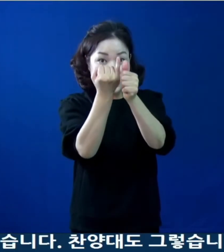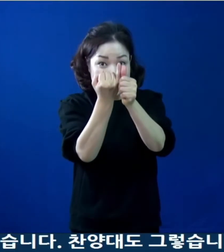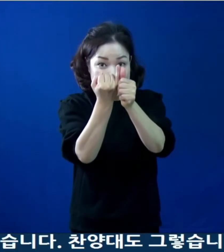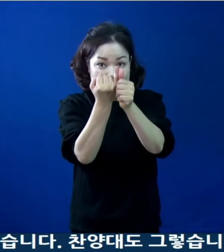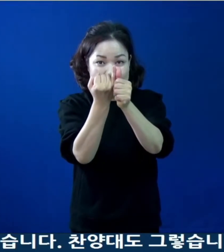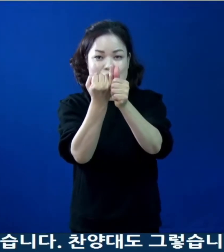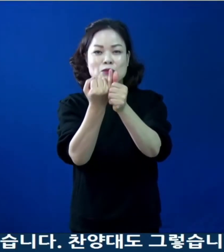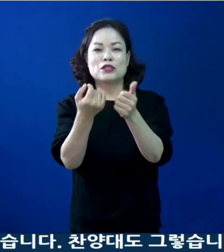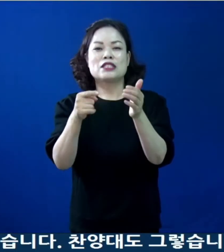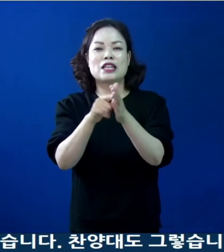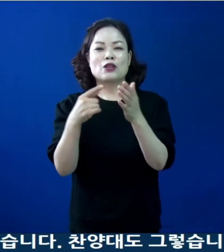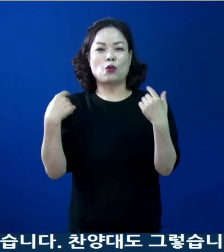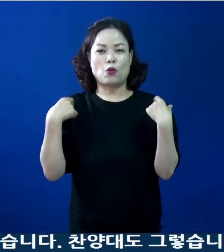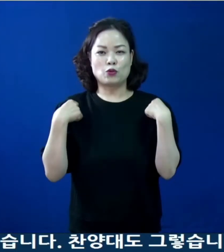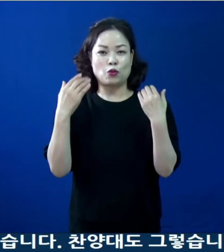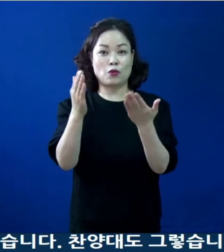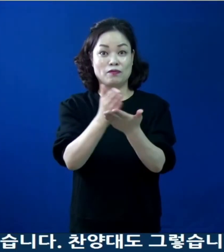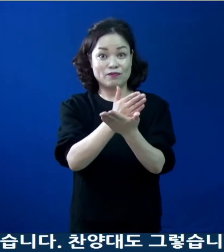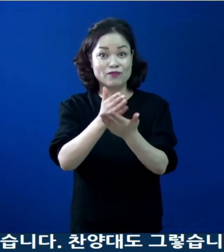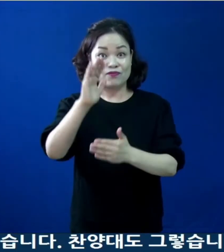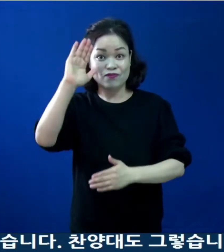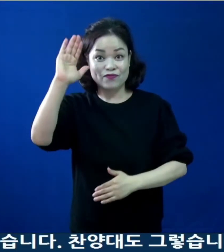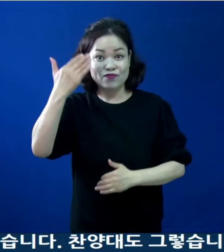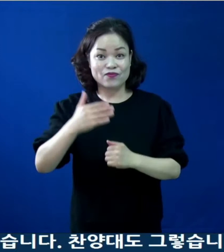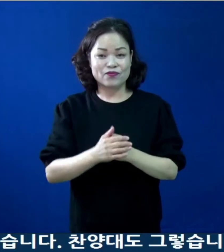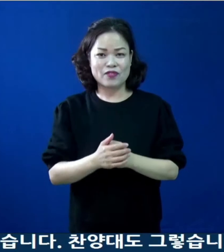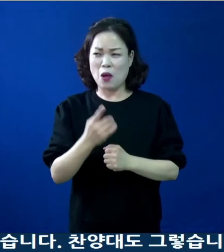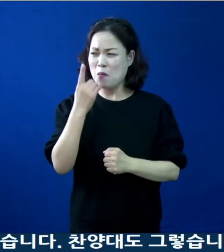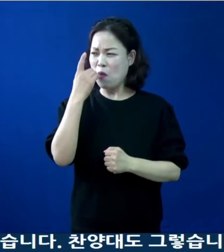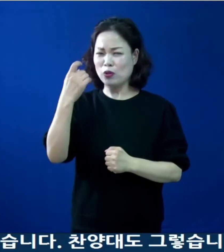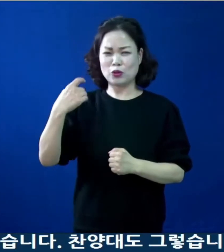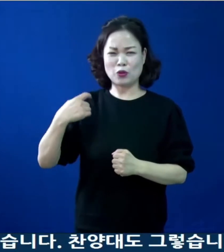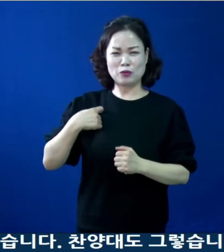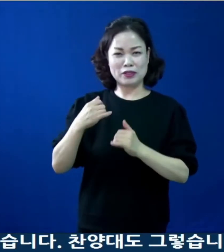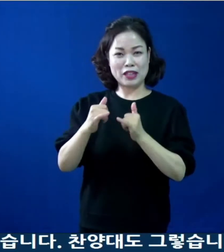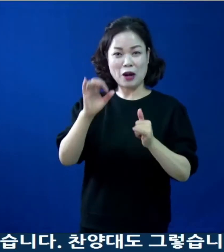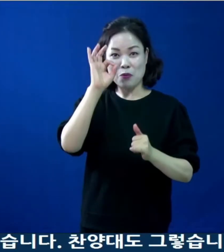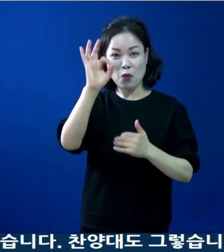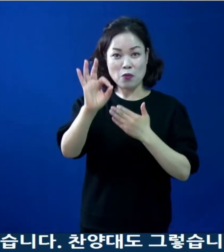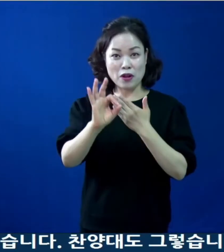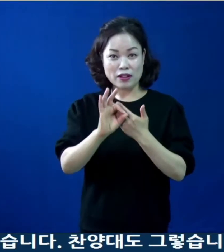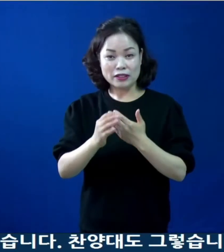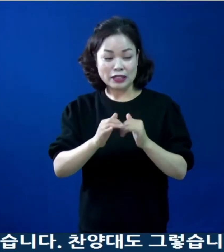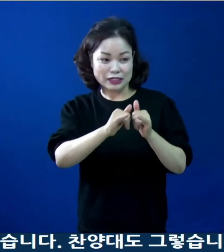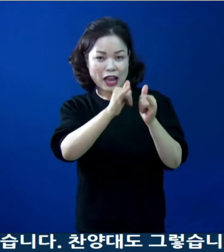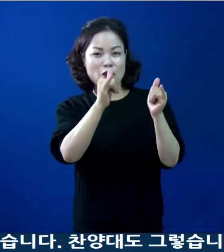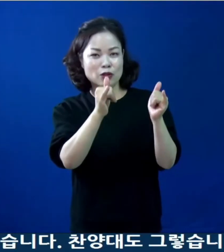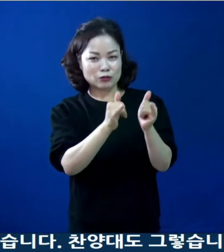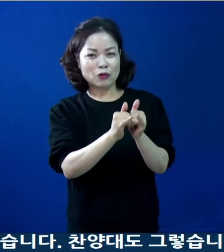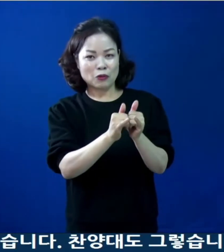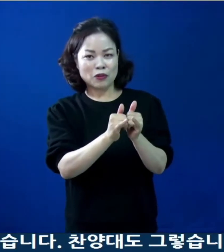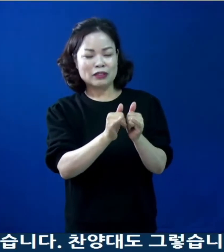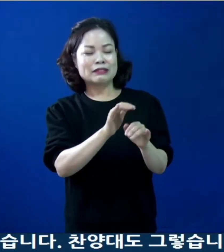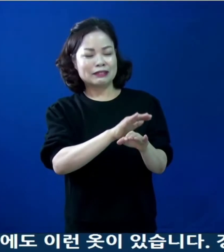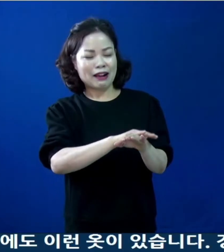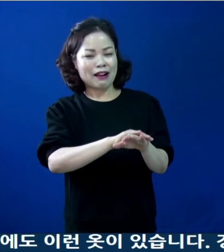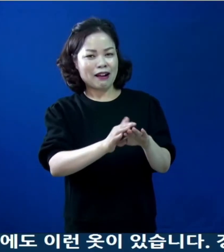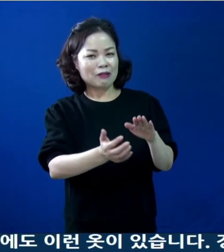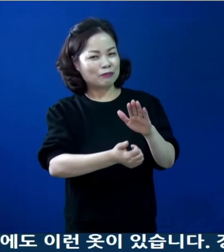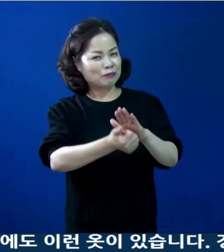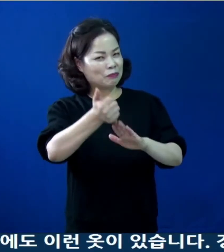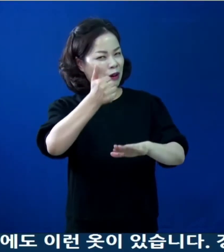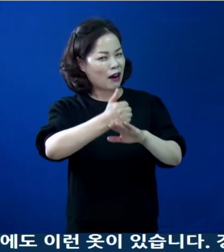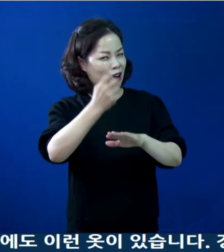신부가 입는 옷도 구별이 되는 겁니다. 여러분, 멋진 옷을 입은 사람들 보면 이 사회에서 좀 잘 나가는